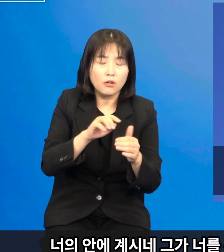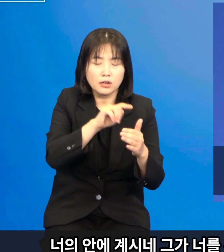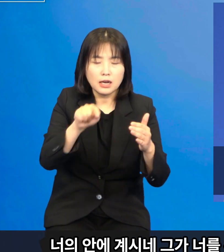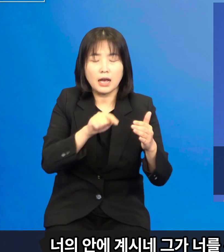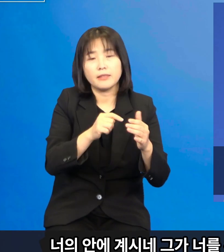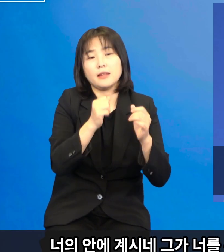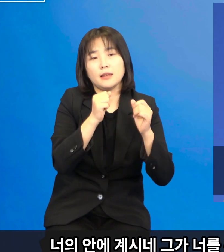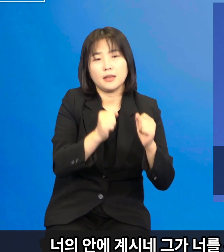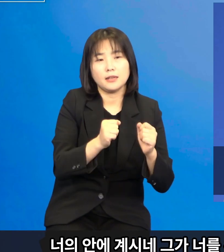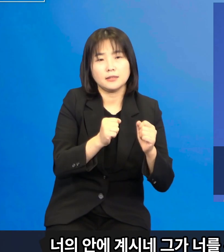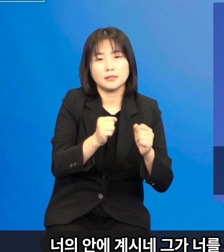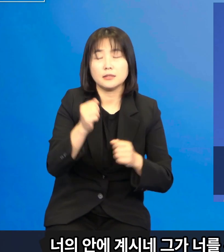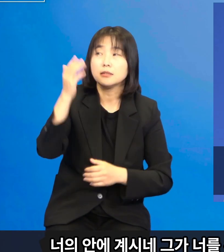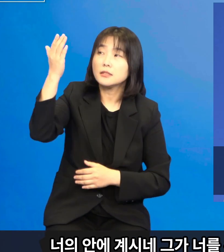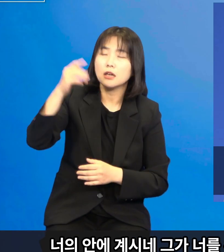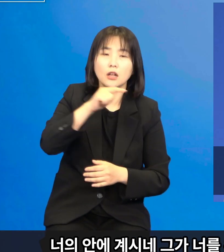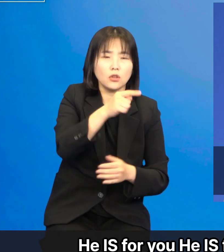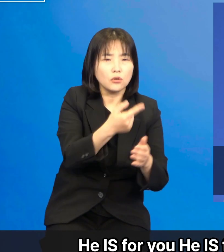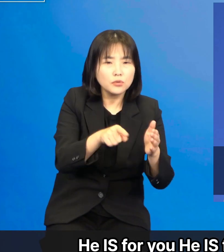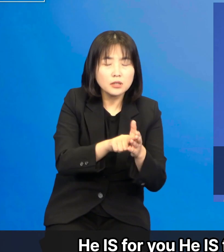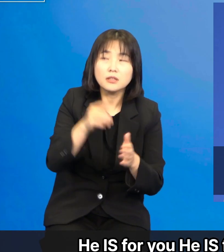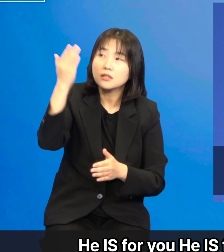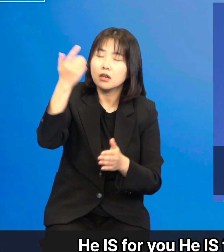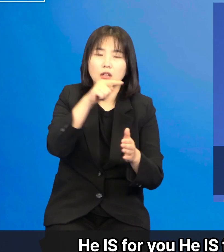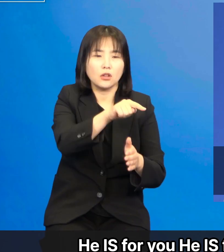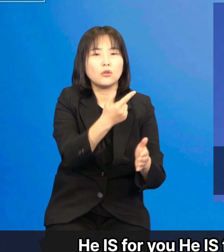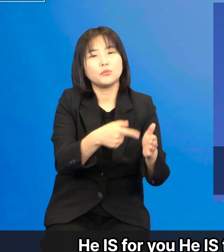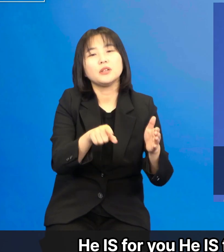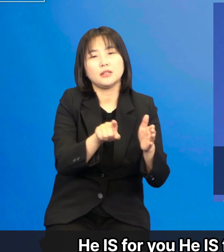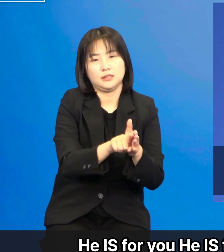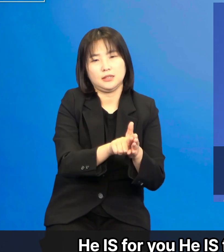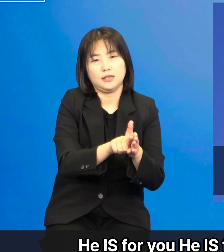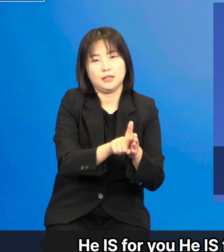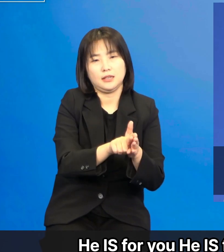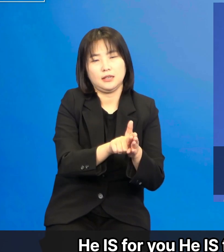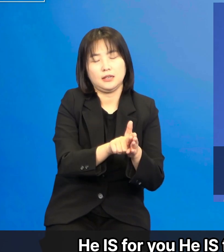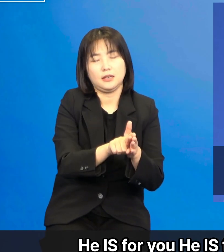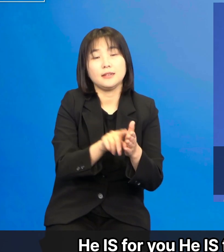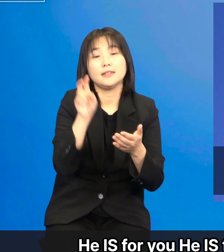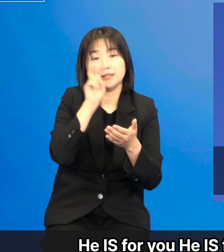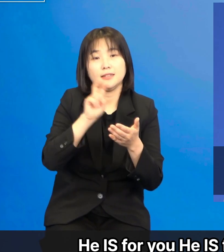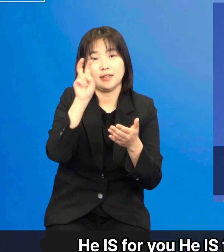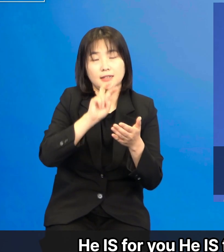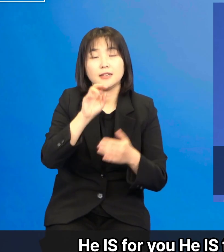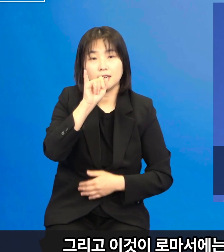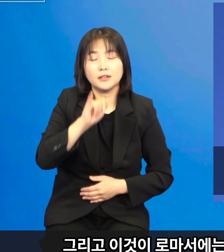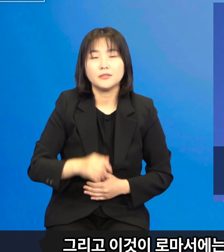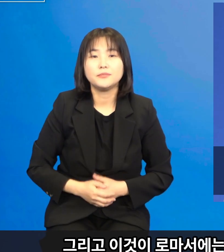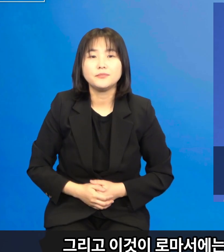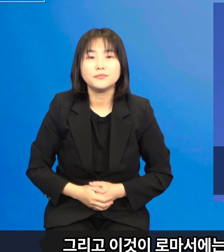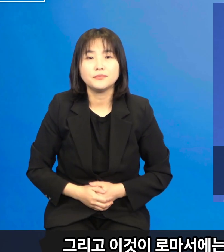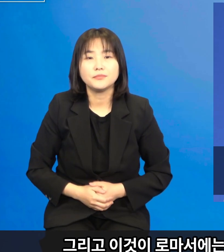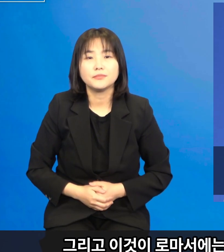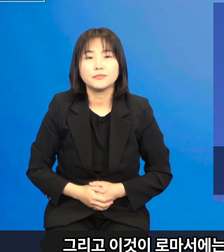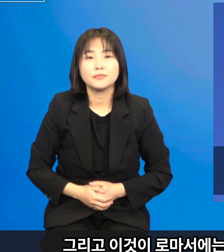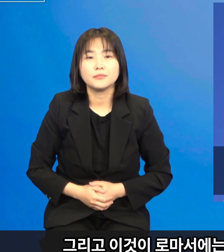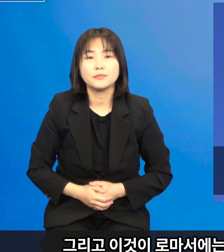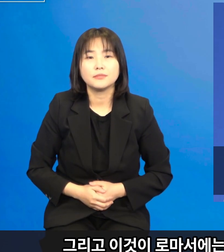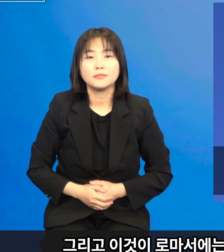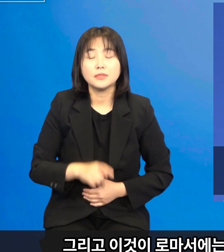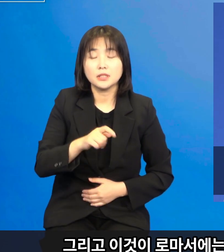그가 너를 위하시네. 그가 너를 위하시네. He is for you, He is for you, He is for you. 그리고